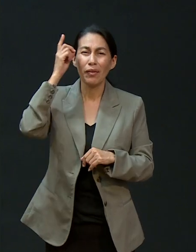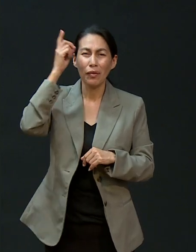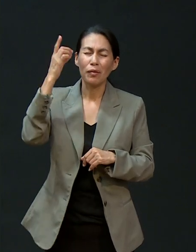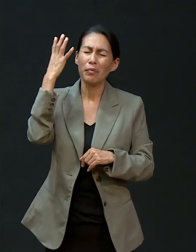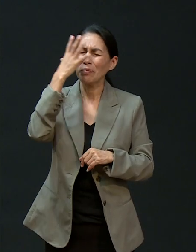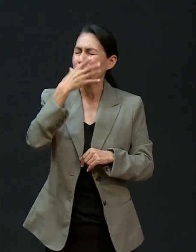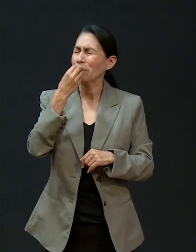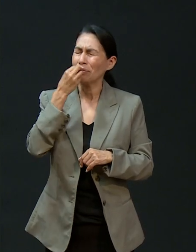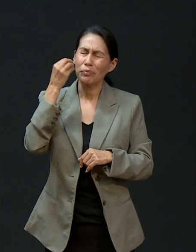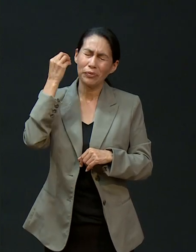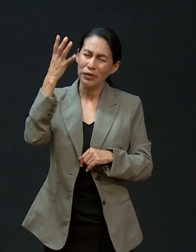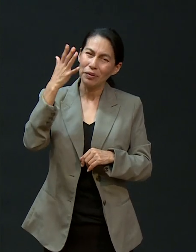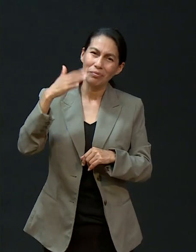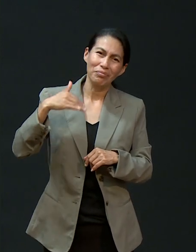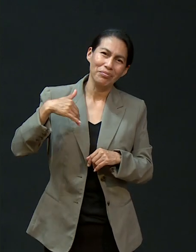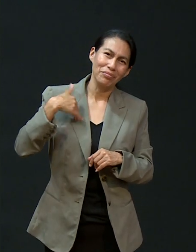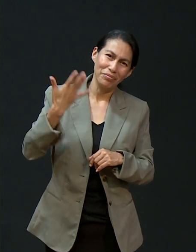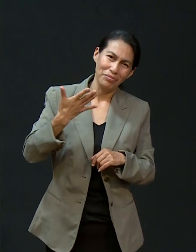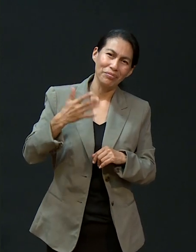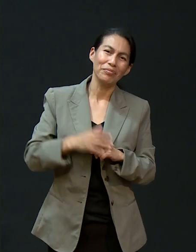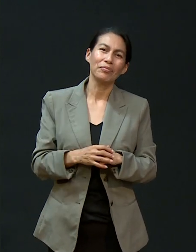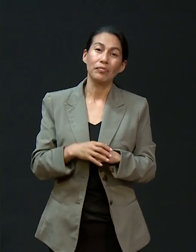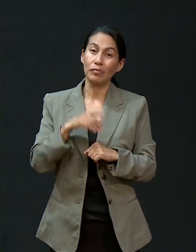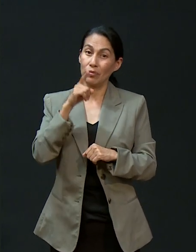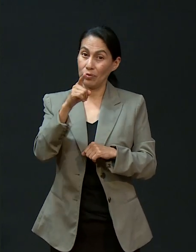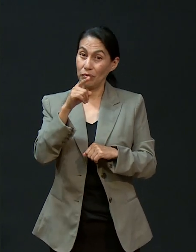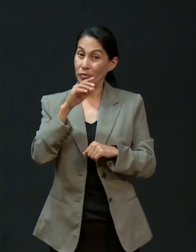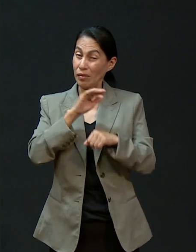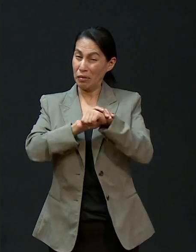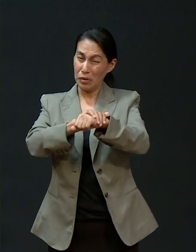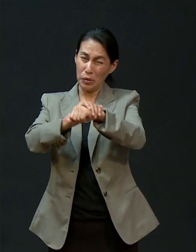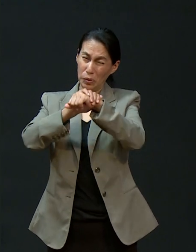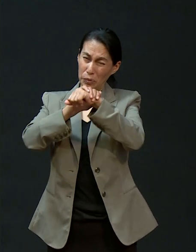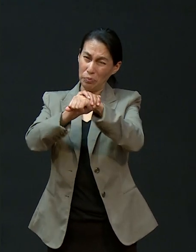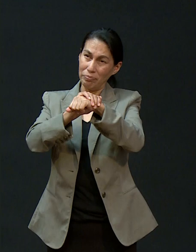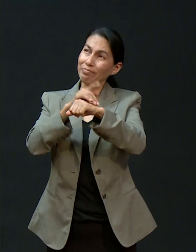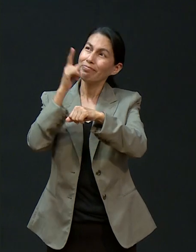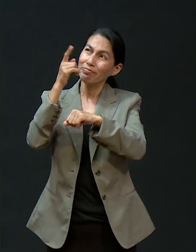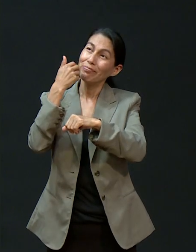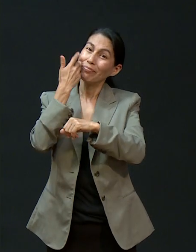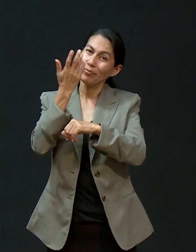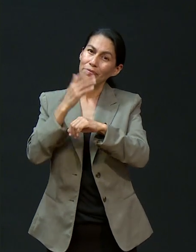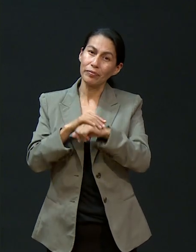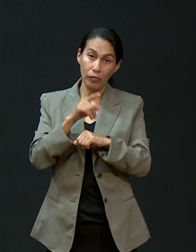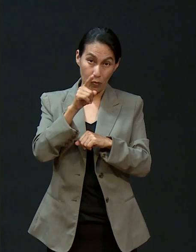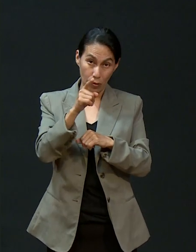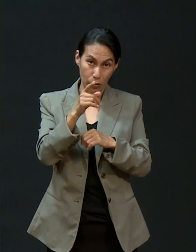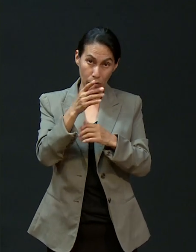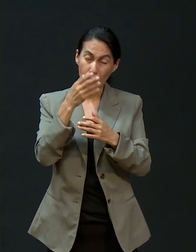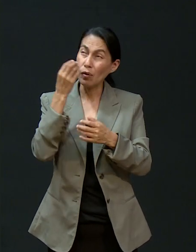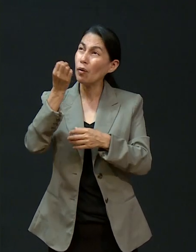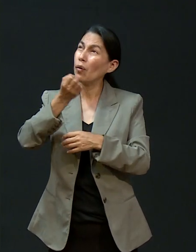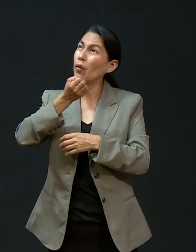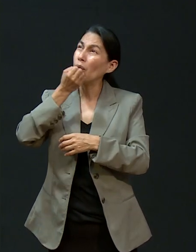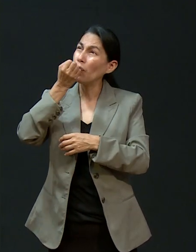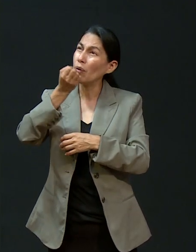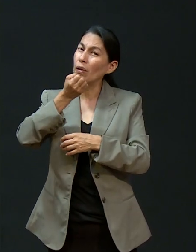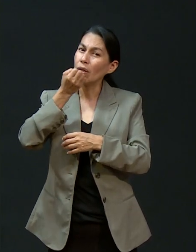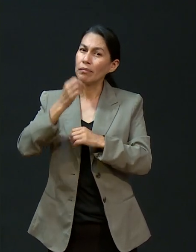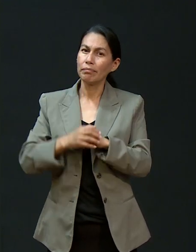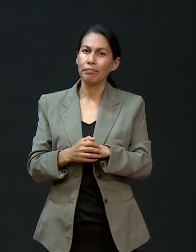ver, queridos amigos, Dios es grande, maravilloso. Y quieres ser tu mejor amigo, pero invócalo, búscalo.